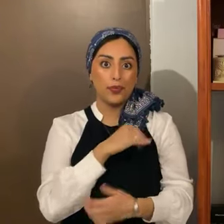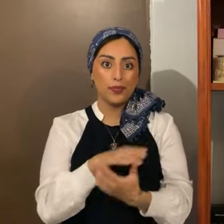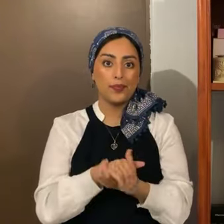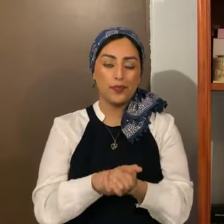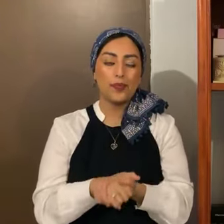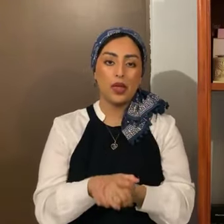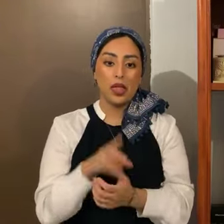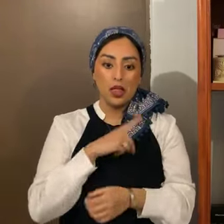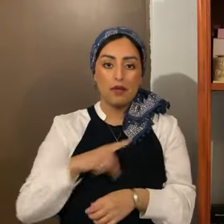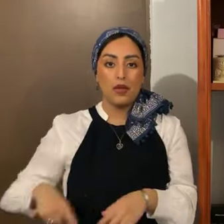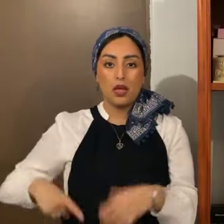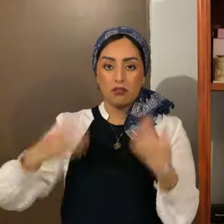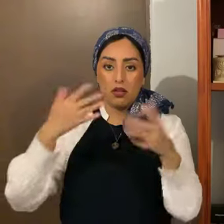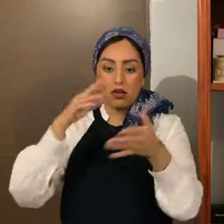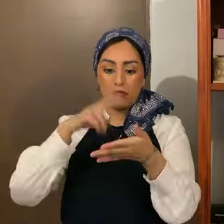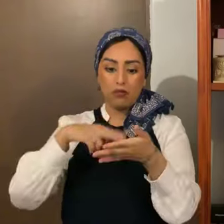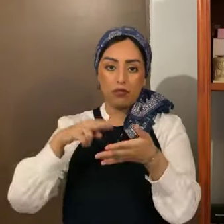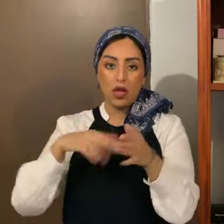de memoria.